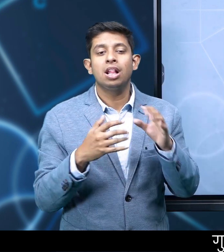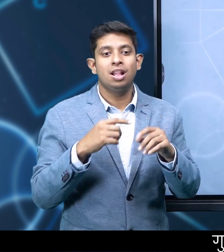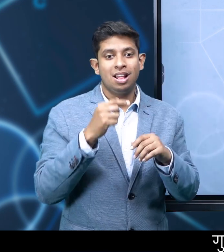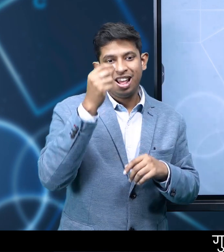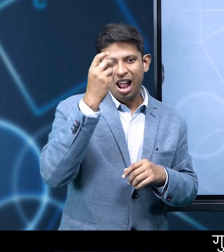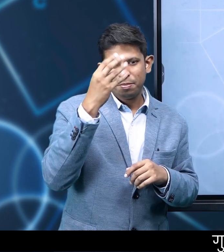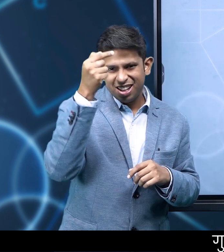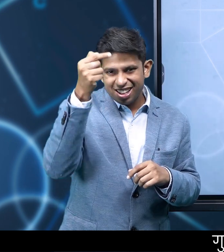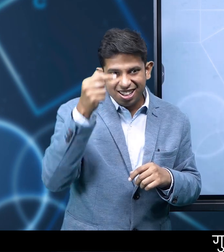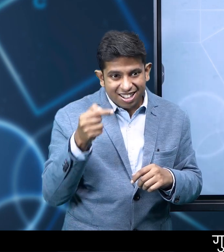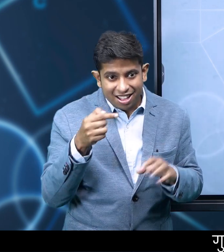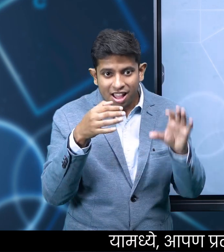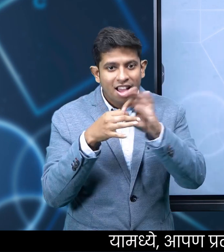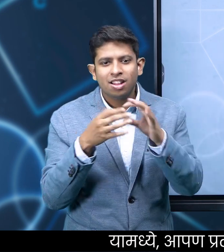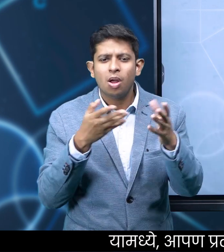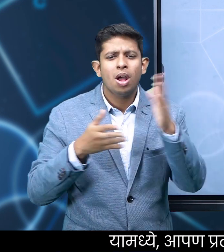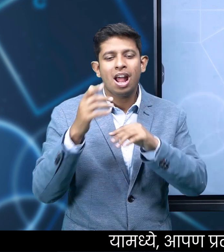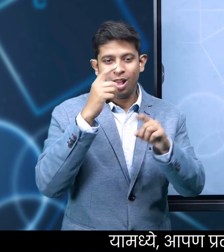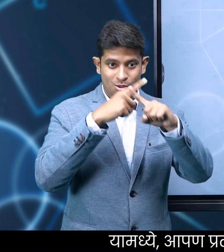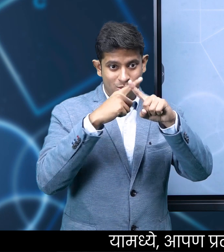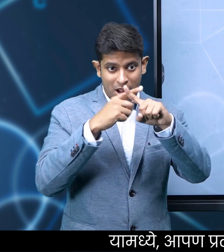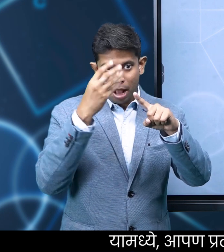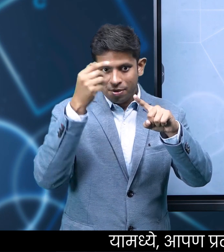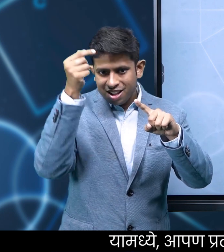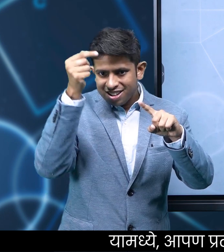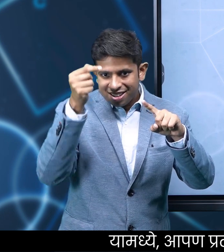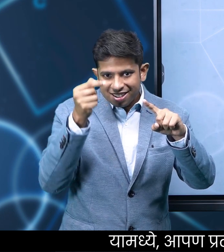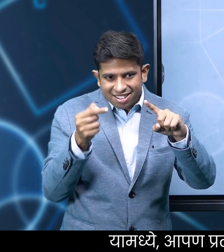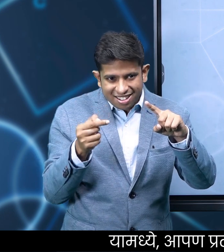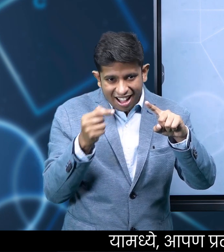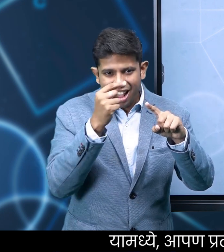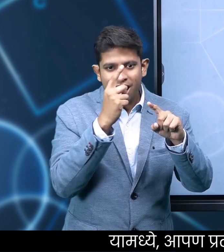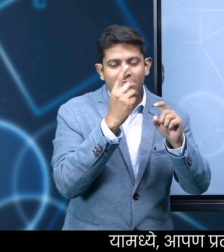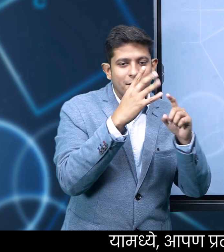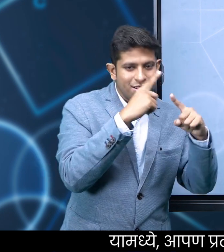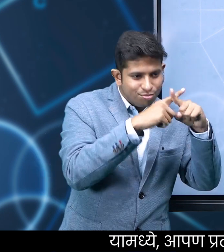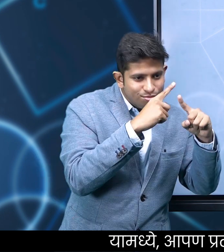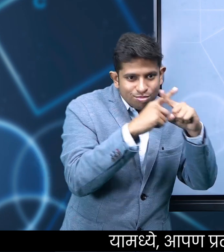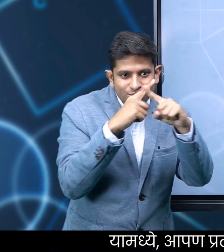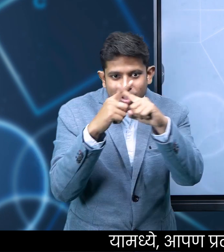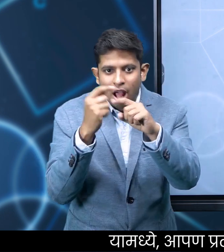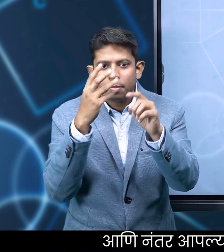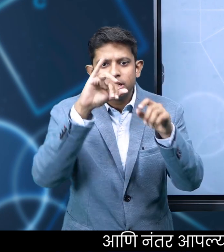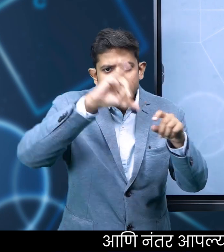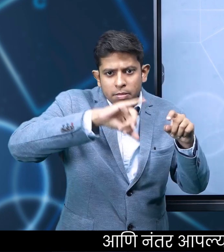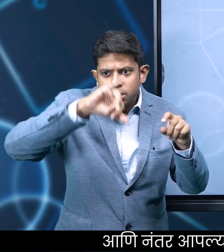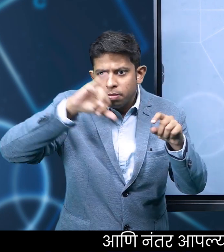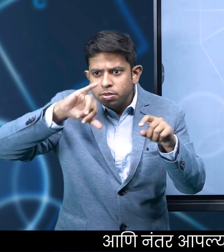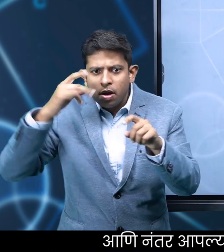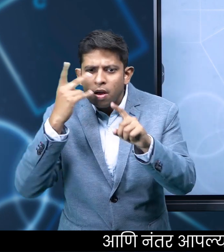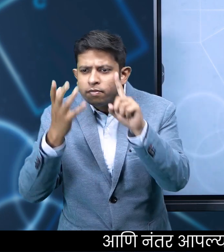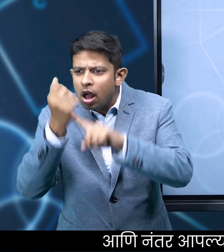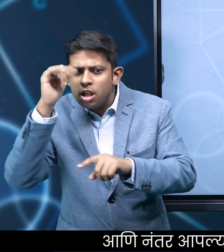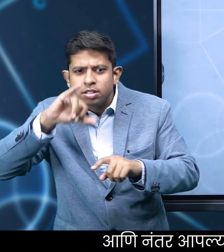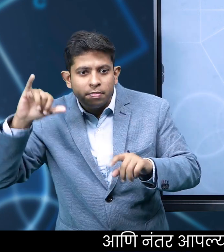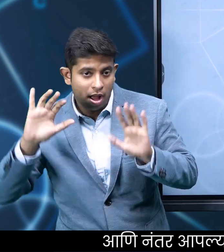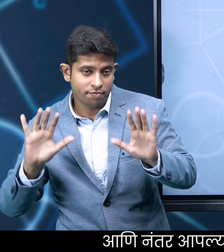गुणाकारांची यादी पद्धत. यामध्ये आपण प्रत्येक संख्येच्या गुणाकारांची यादी करतो आणि नंतर आपल्याला त्यांचे सामान्य